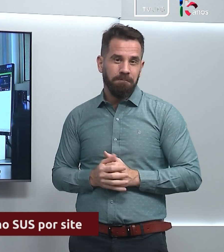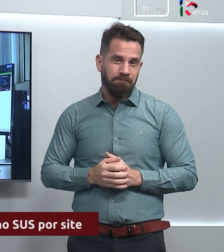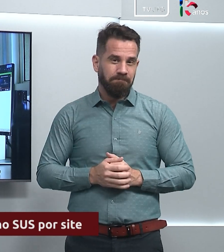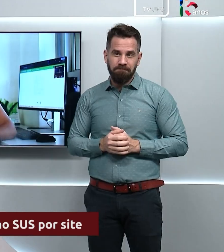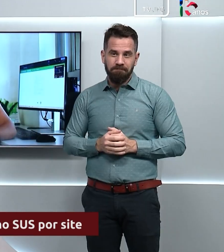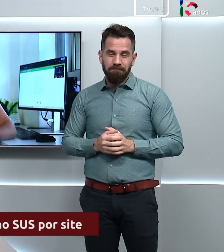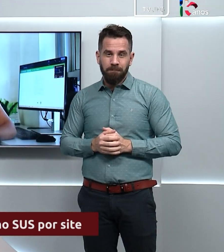Obrigada Sara